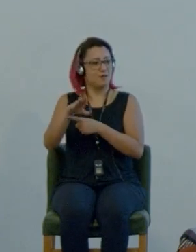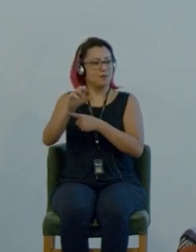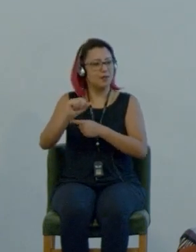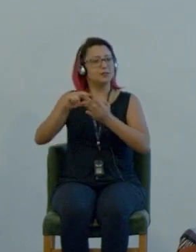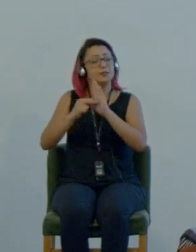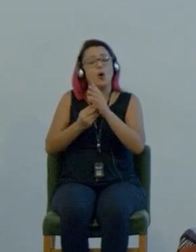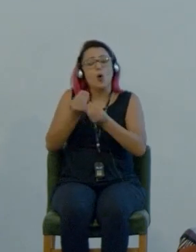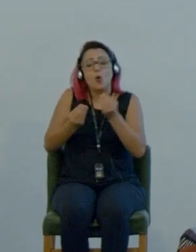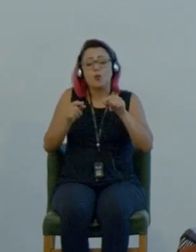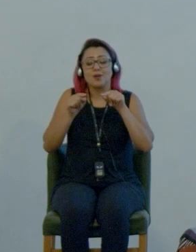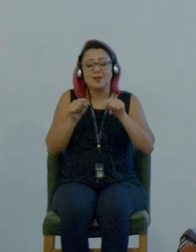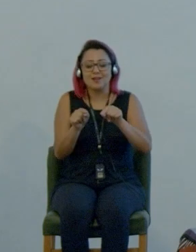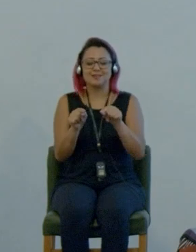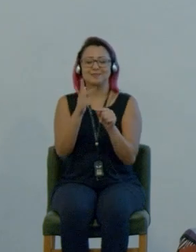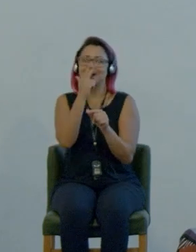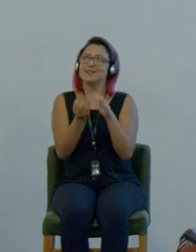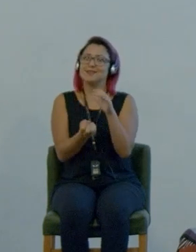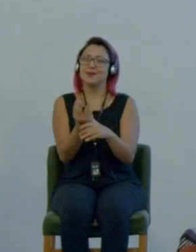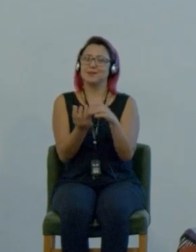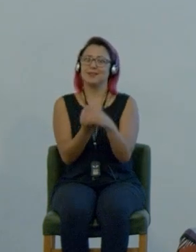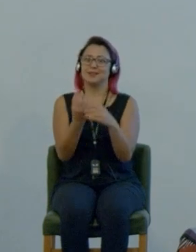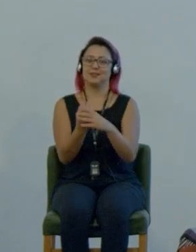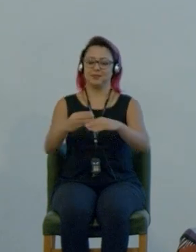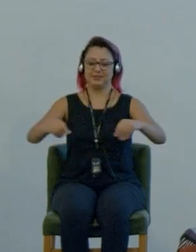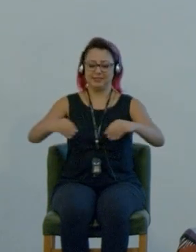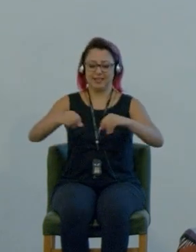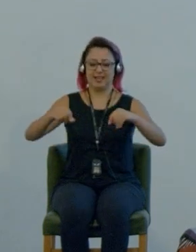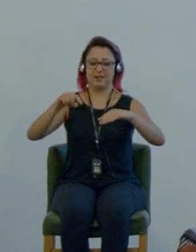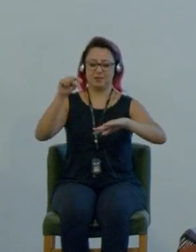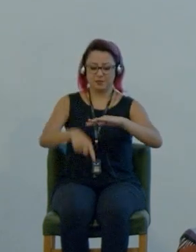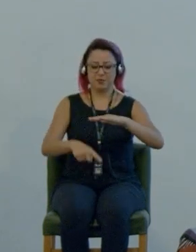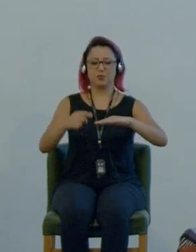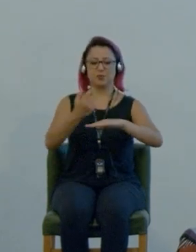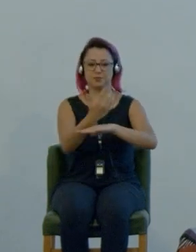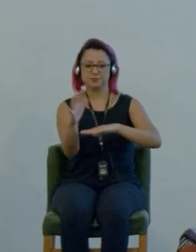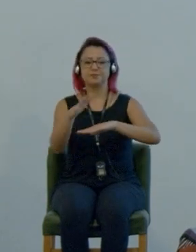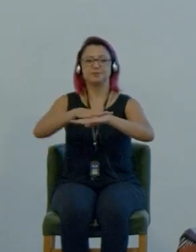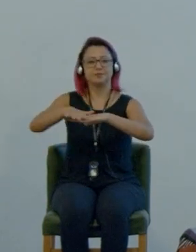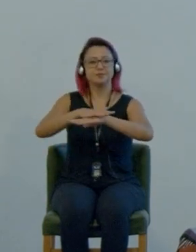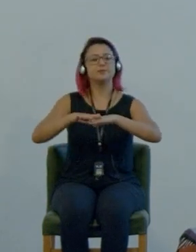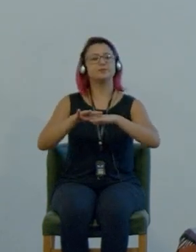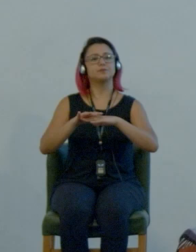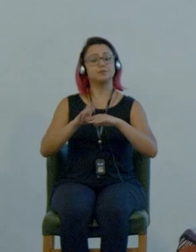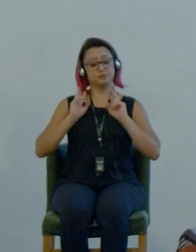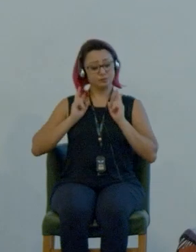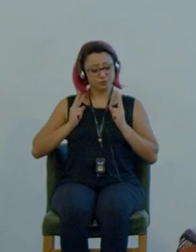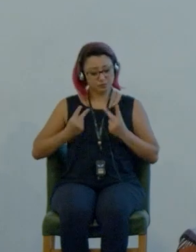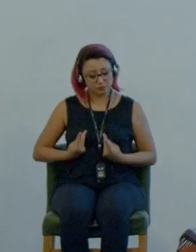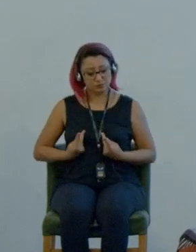fabrication du terrestre, cette fabrication constante par les humains, mais pas seulement. Et